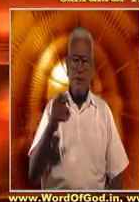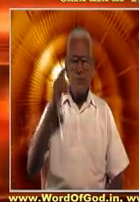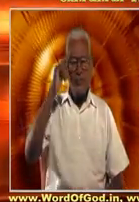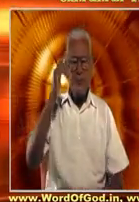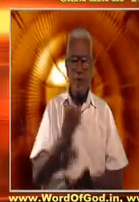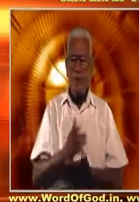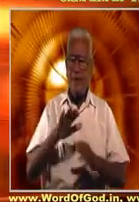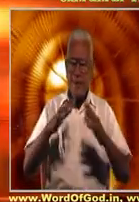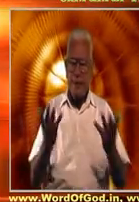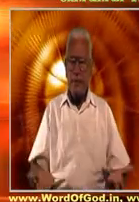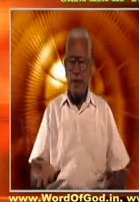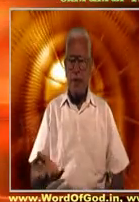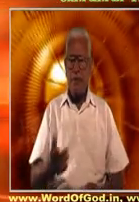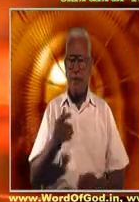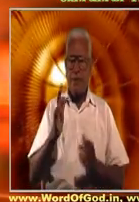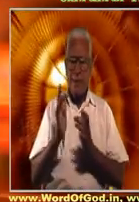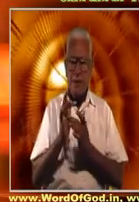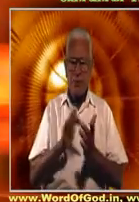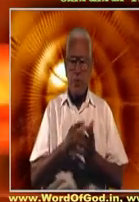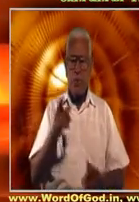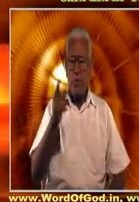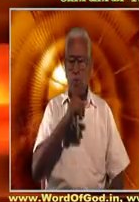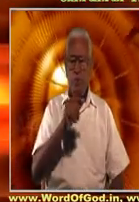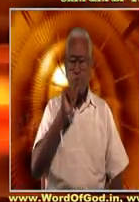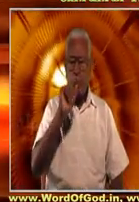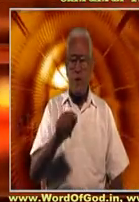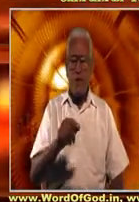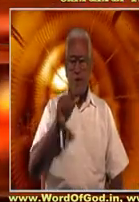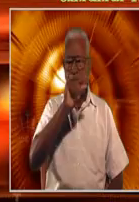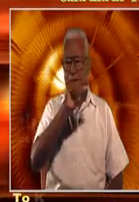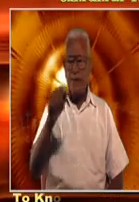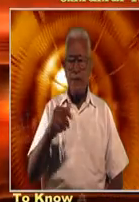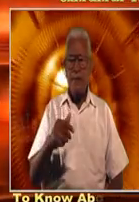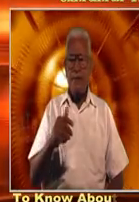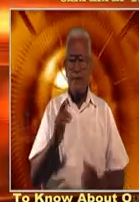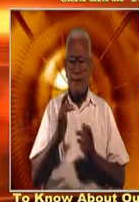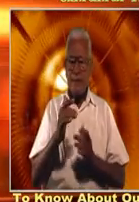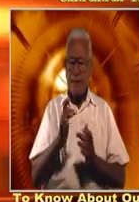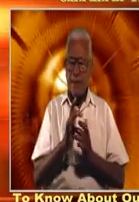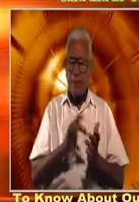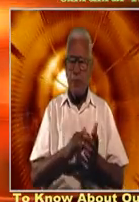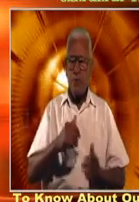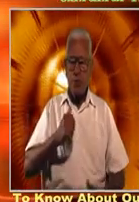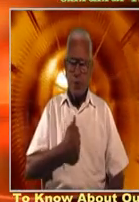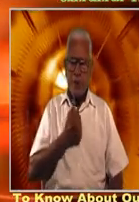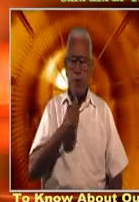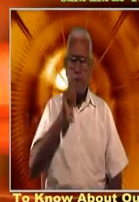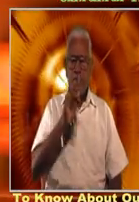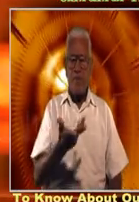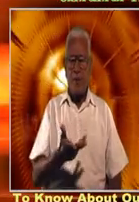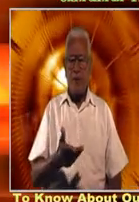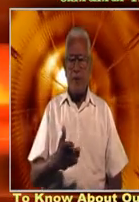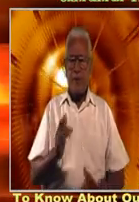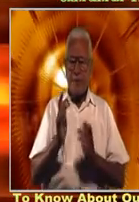நீ விதுவாசிக்கி இல்லையா, நான் உங்கள் உட நே சொல்லுகிற வசனங்களை என் சொ consonantமாய் சொல்ல வில்லை